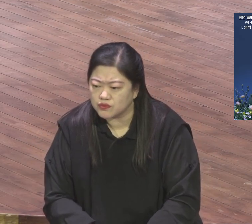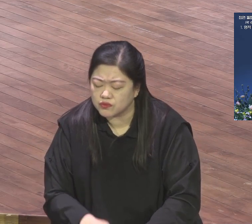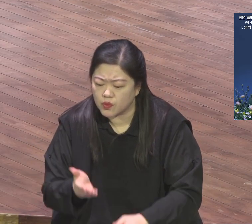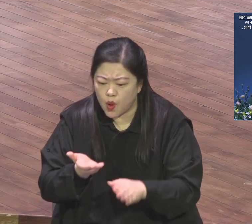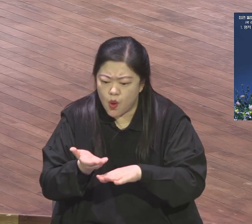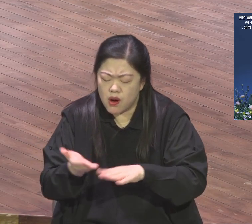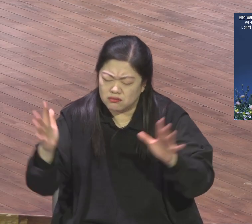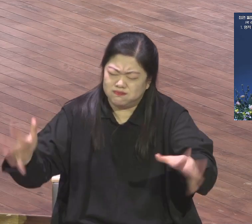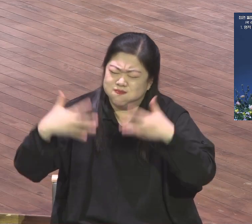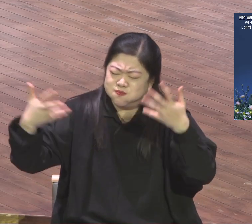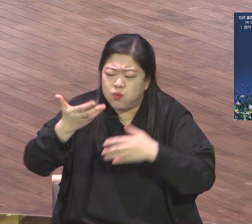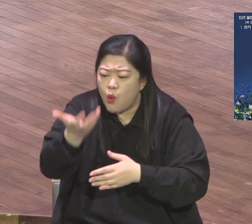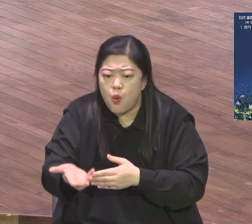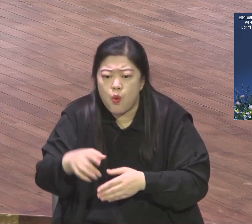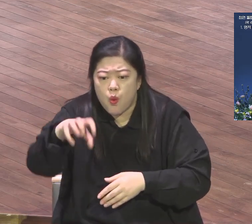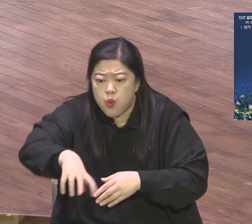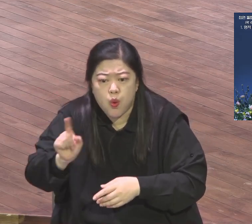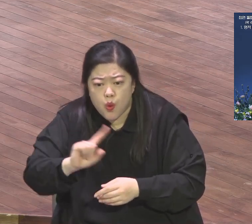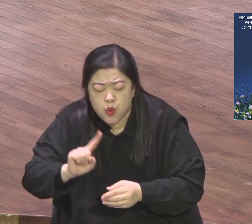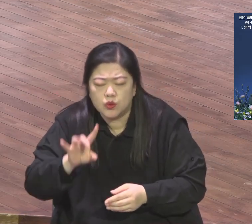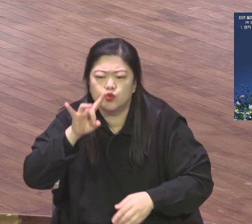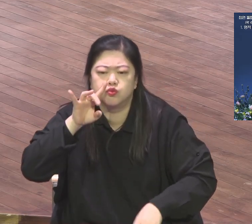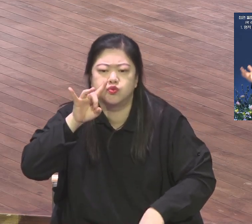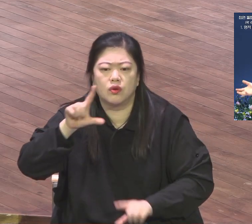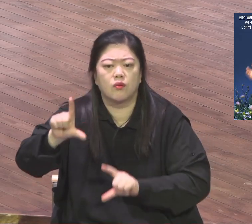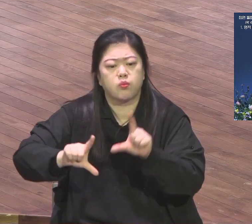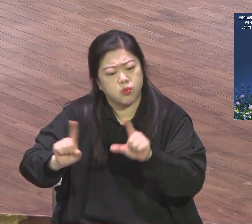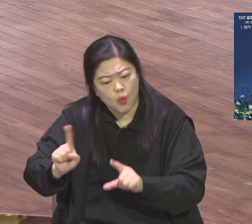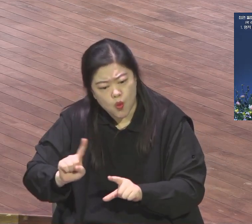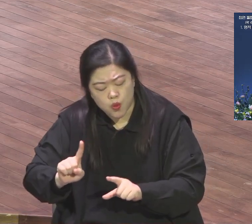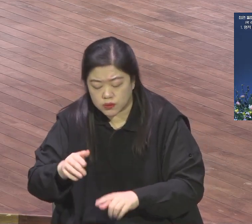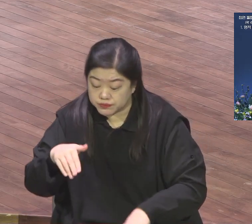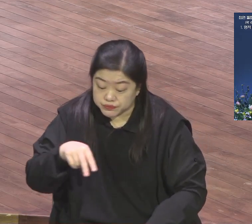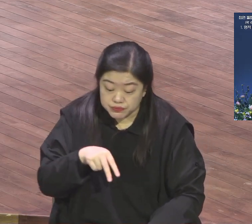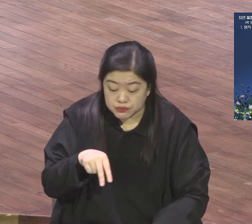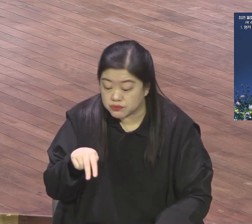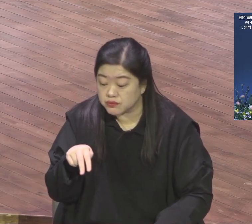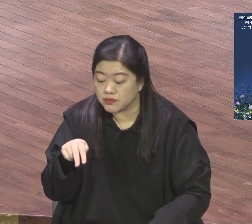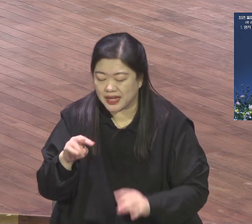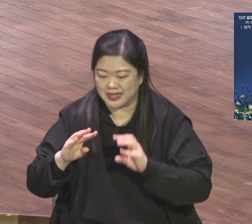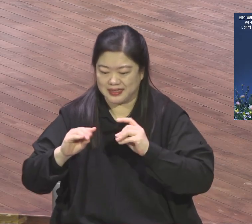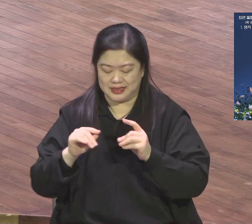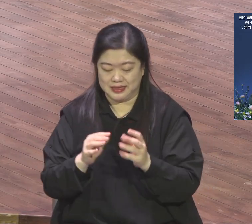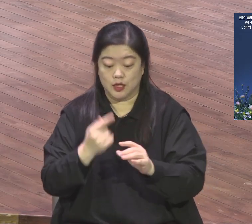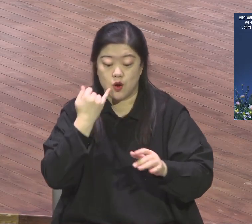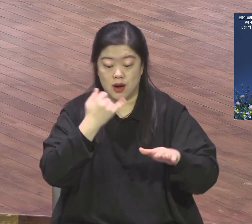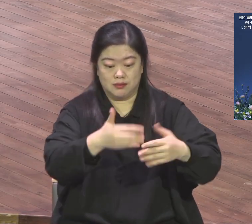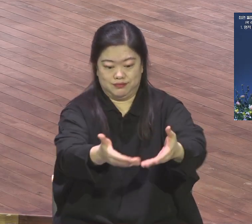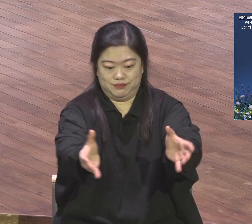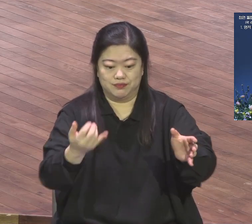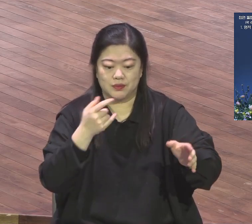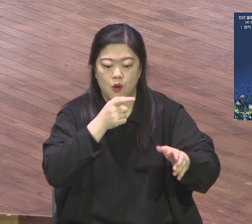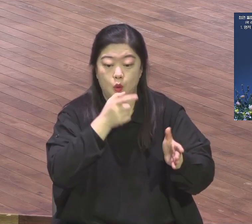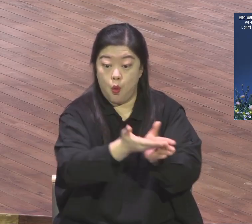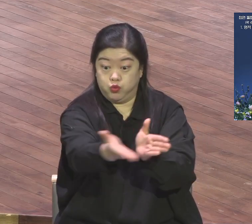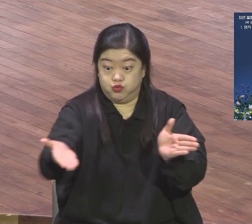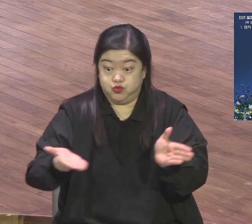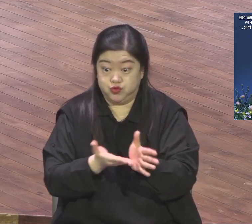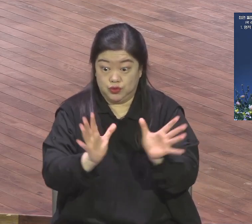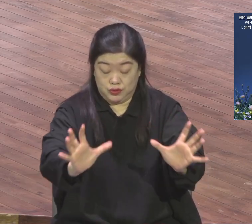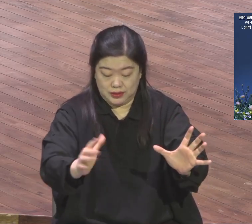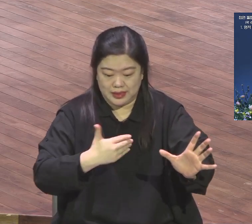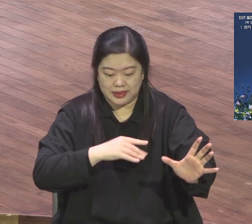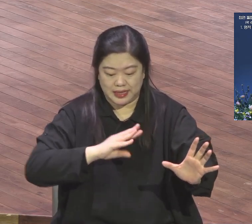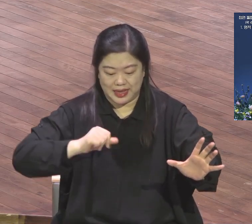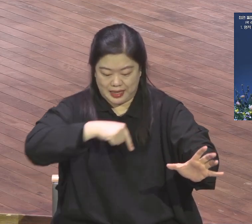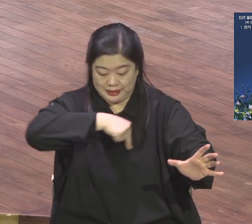그렇게 생각을 하고 배를 이제 배 갑판에 올라와서 찬양 부르면서 막 신나게 찬양